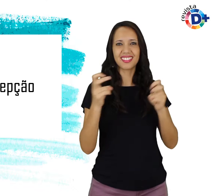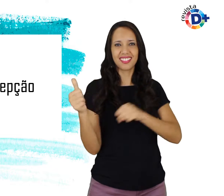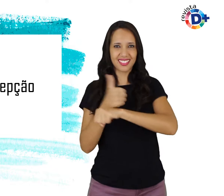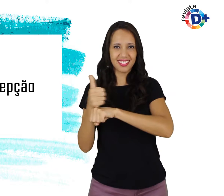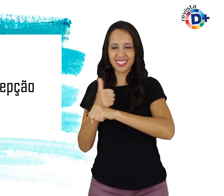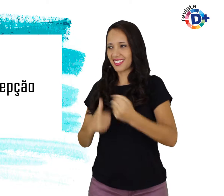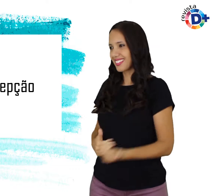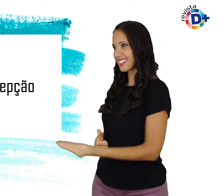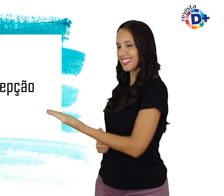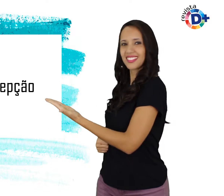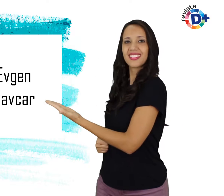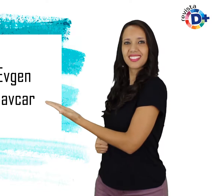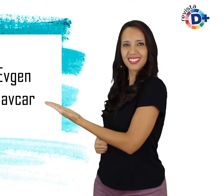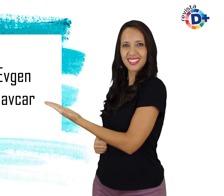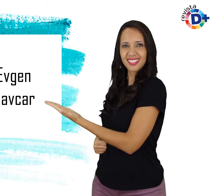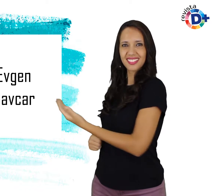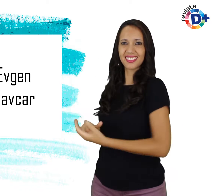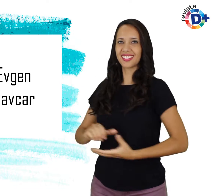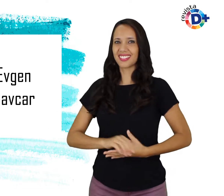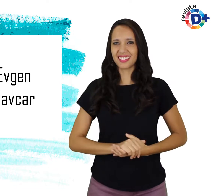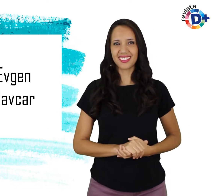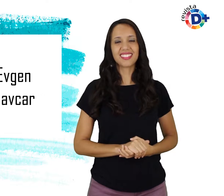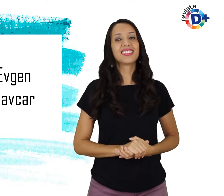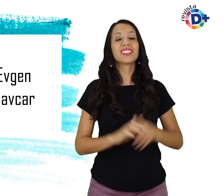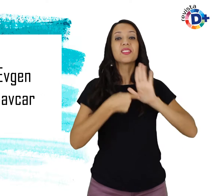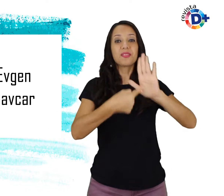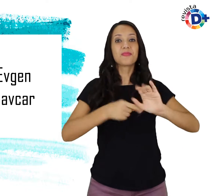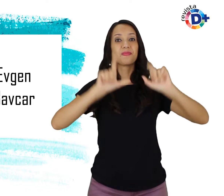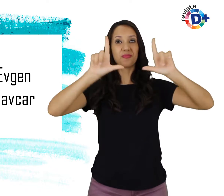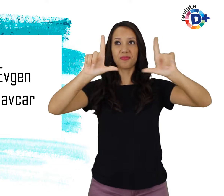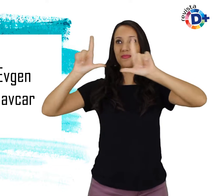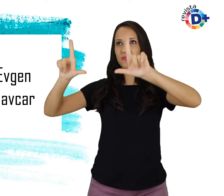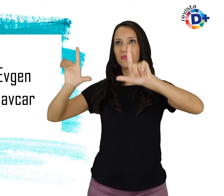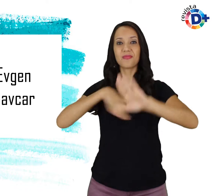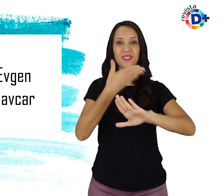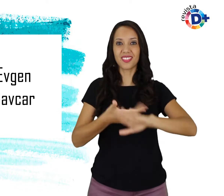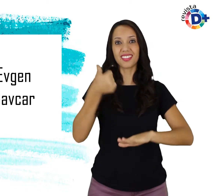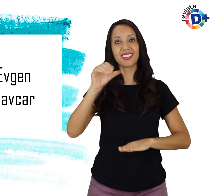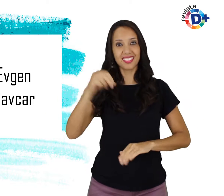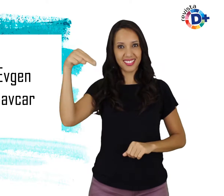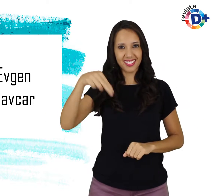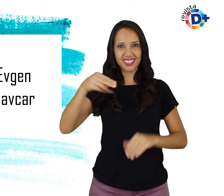esloveno evgen bavcar e fica em cartaz até 10 de novembro com entrada gratuita